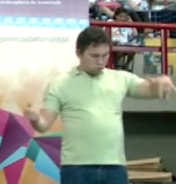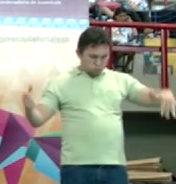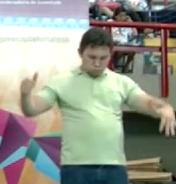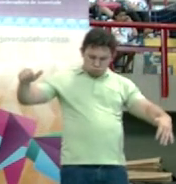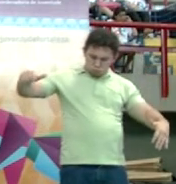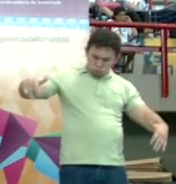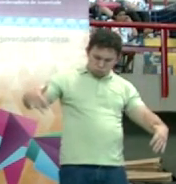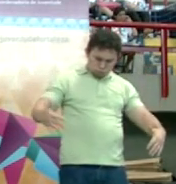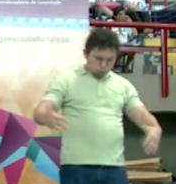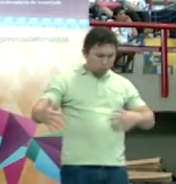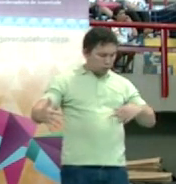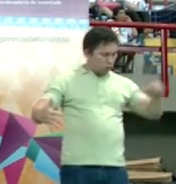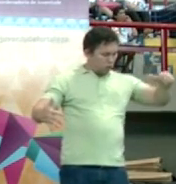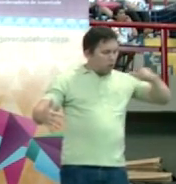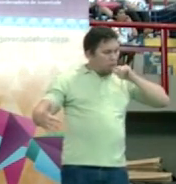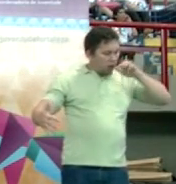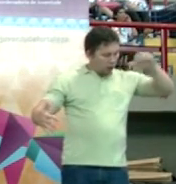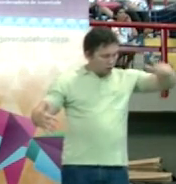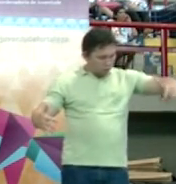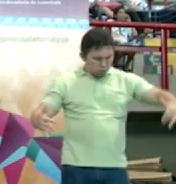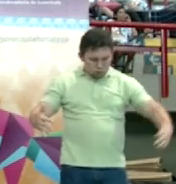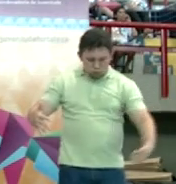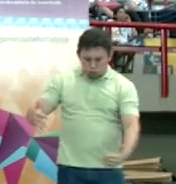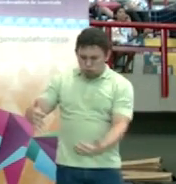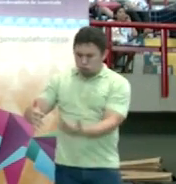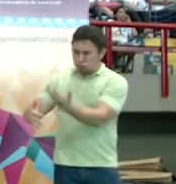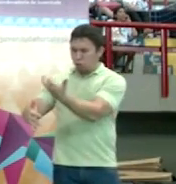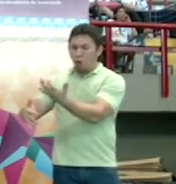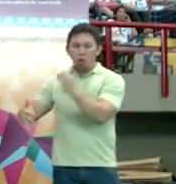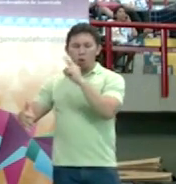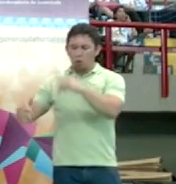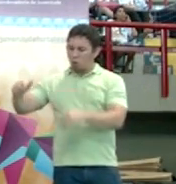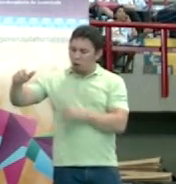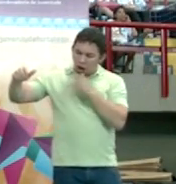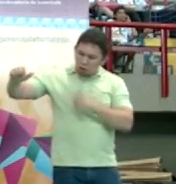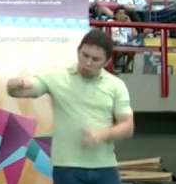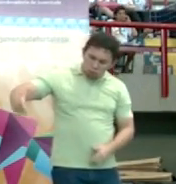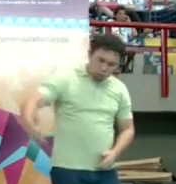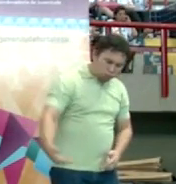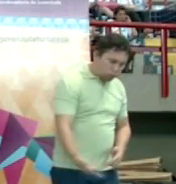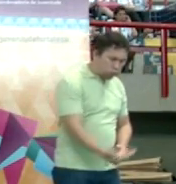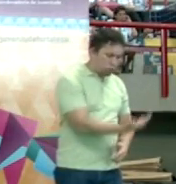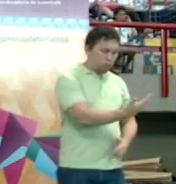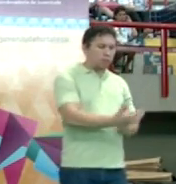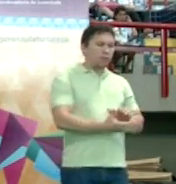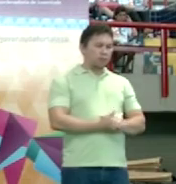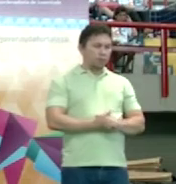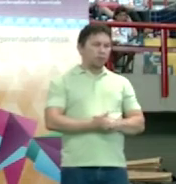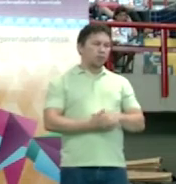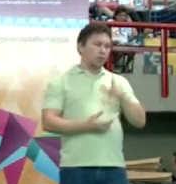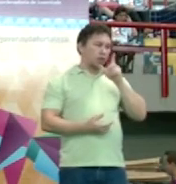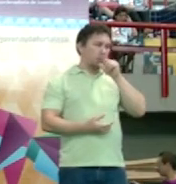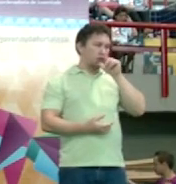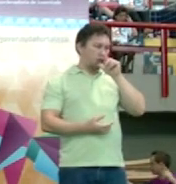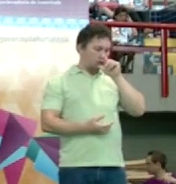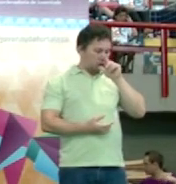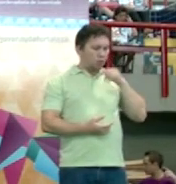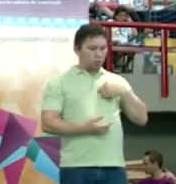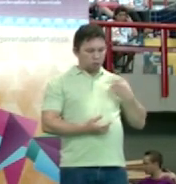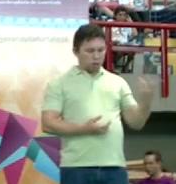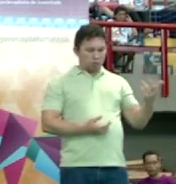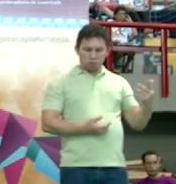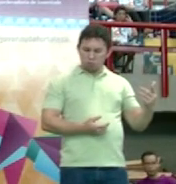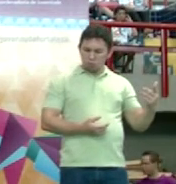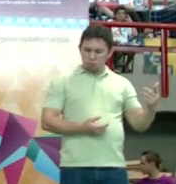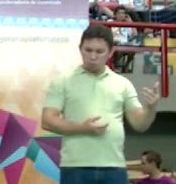tem mais para quem tem menos, ou quem tem menos para quem tem mais? Você concorda que vai ter um fluxo de água para quem tem